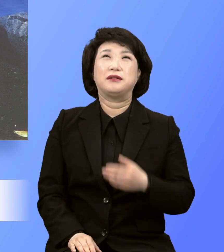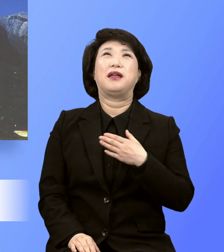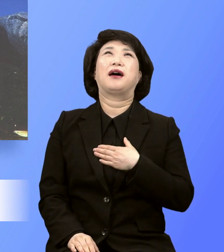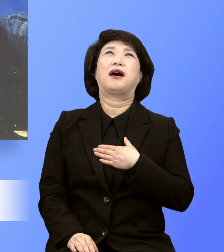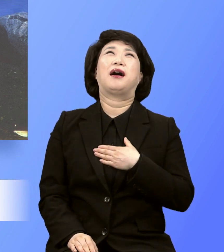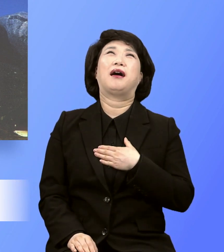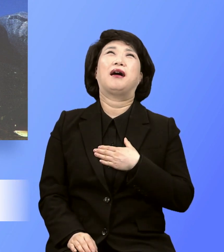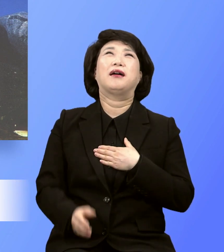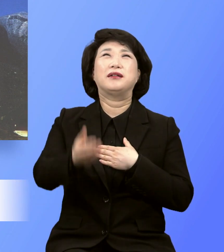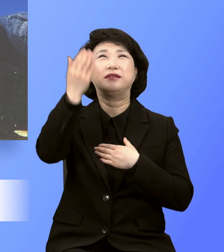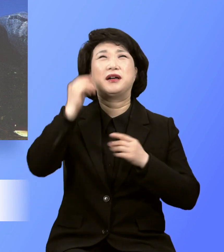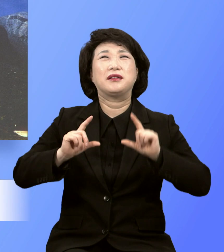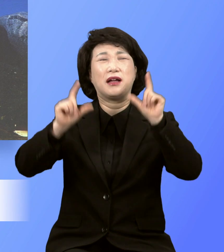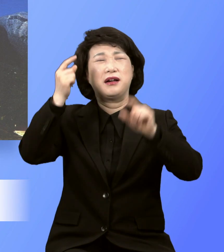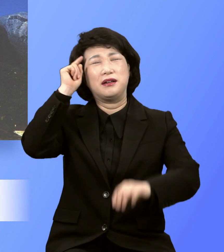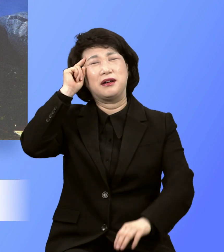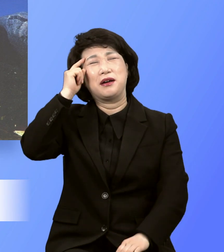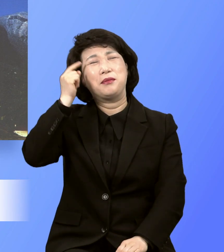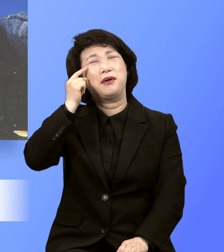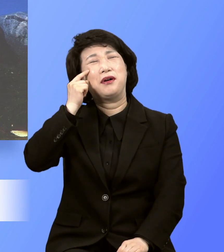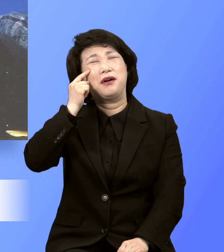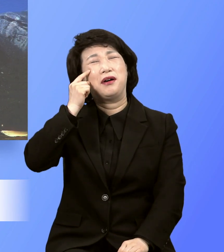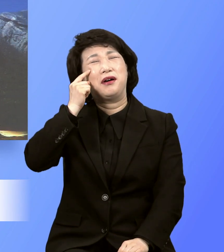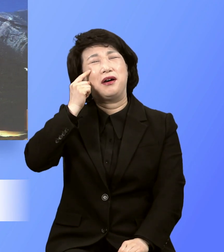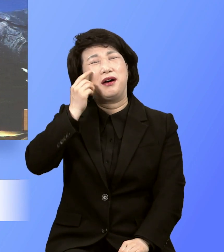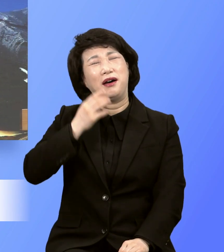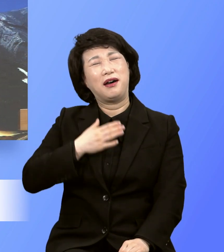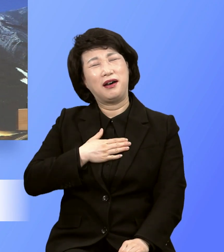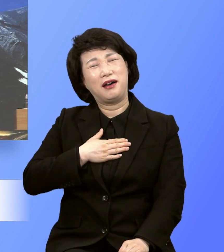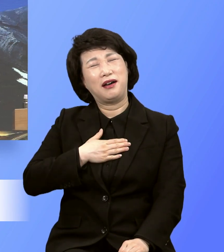내가 지난날을 생각해 봤어요.